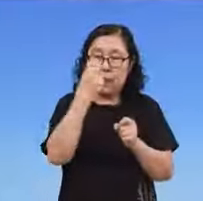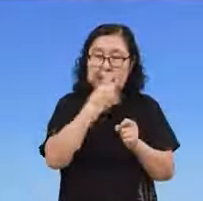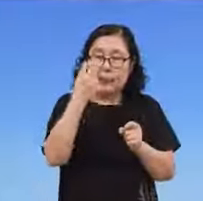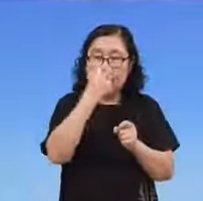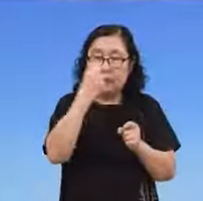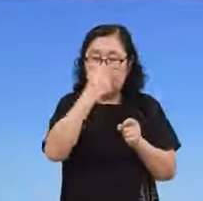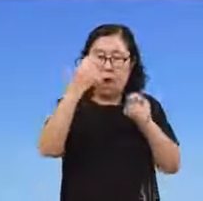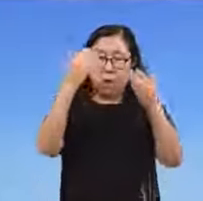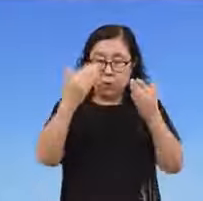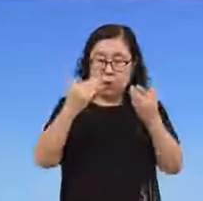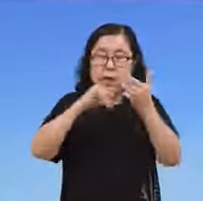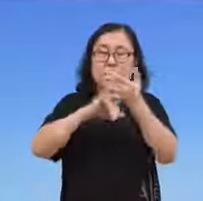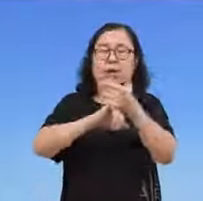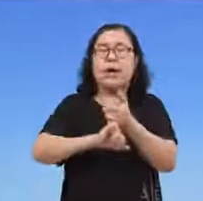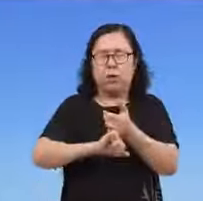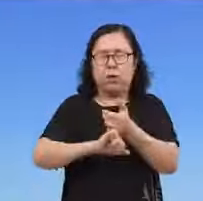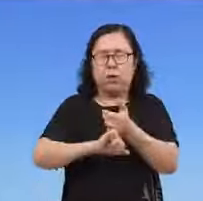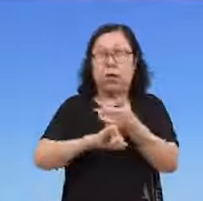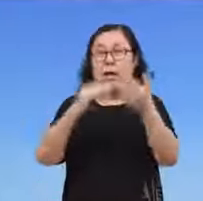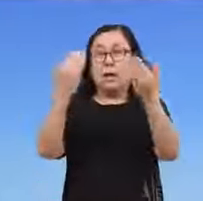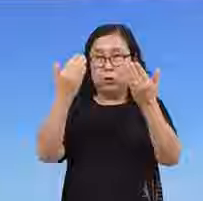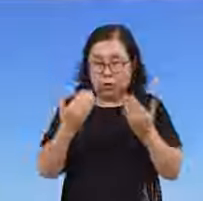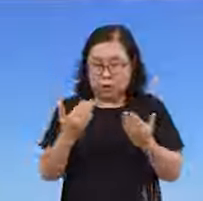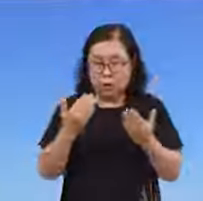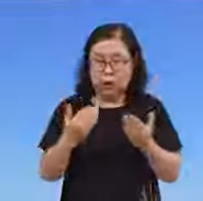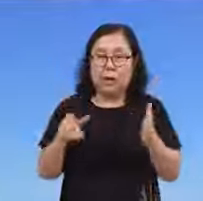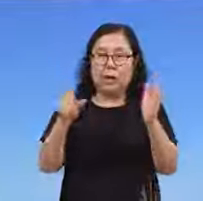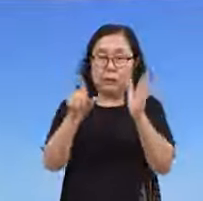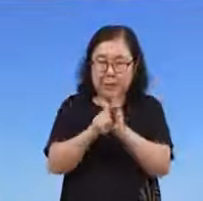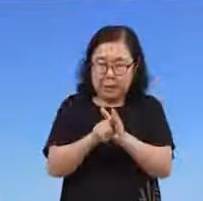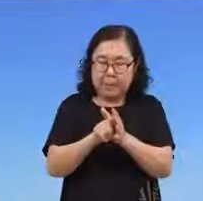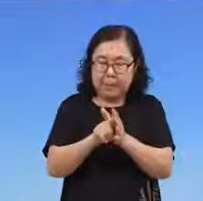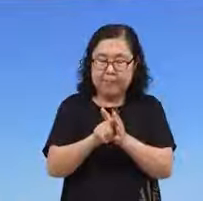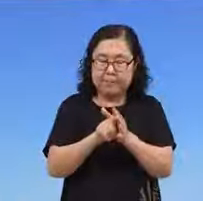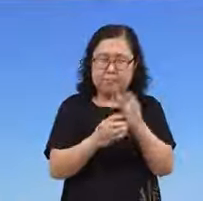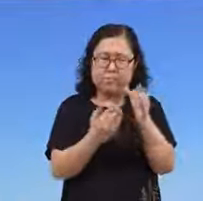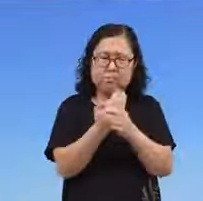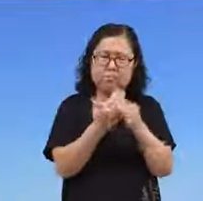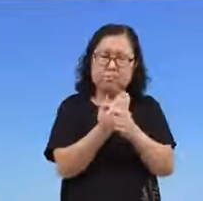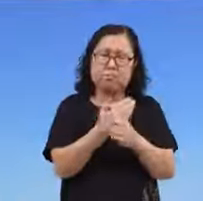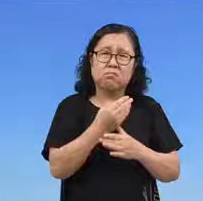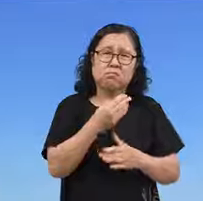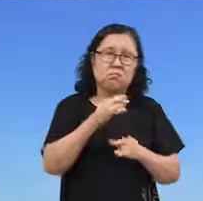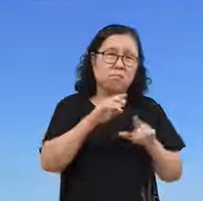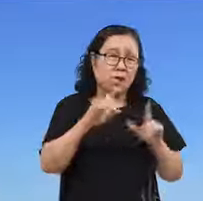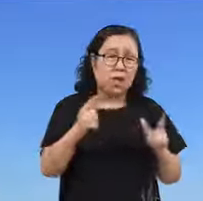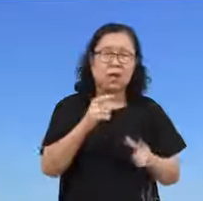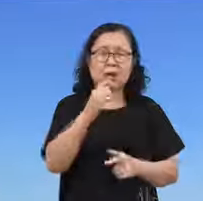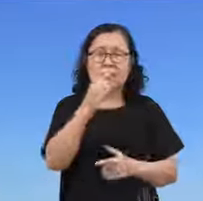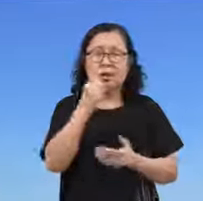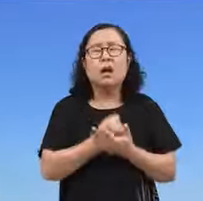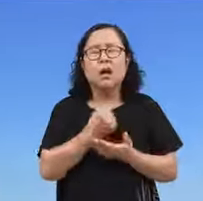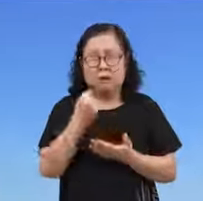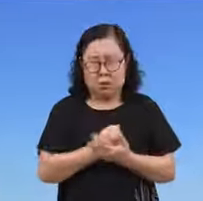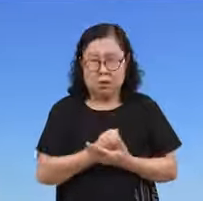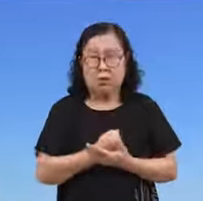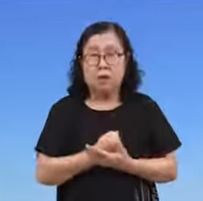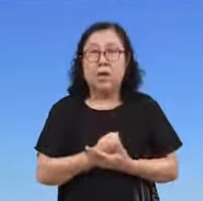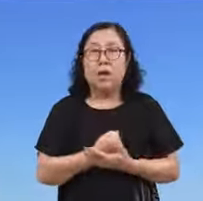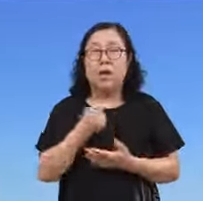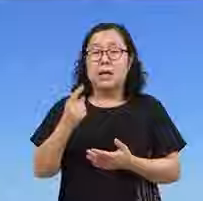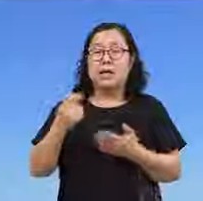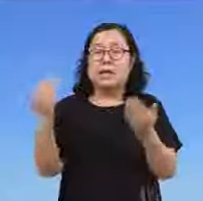보호해 주신다고 약속해 주시지 않느냐는 이 믿음이 작동이 되지 않느냐는 겁니다. 그러니까 지금 야곱은